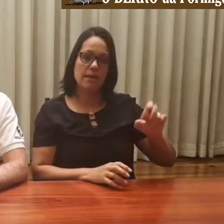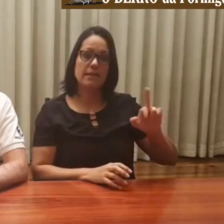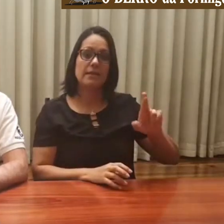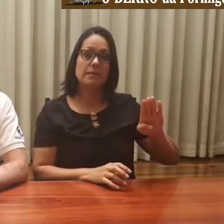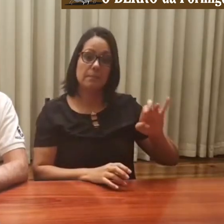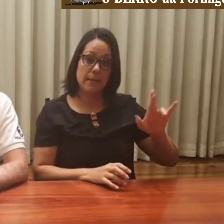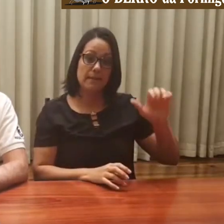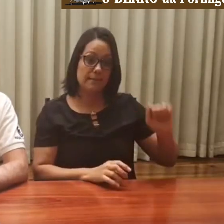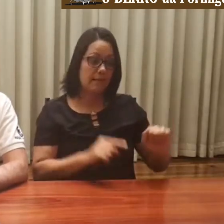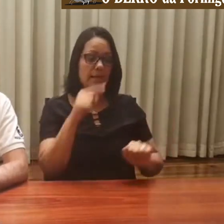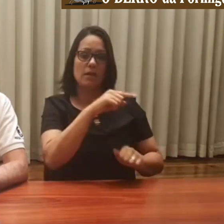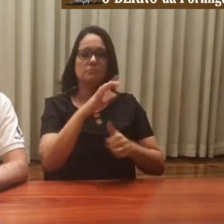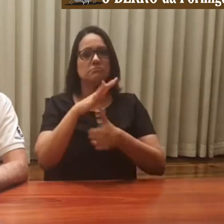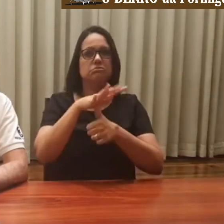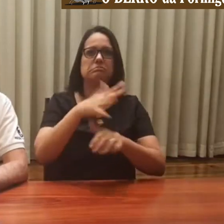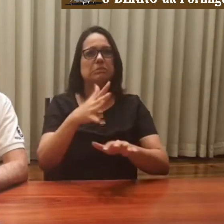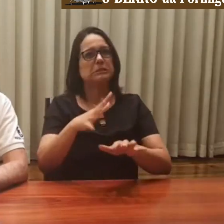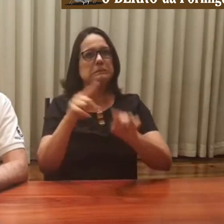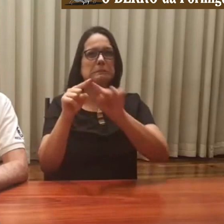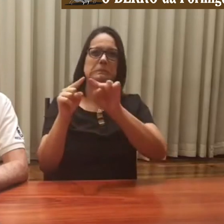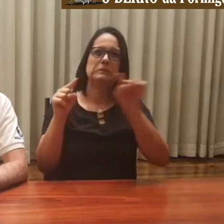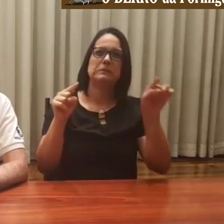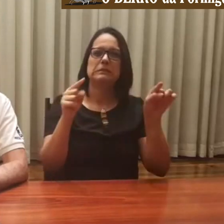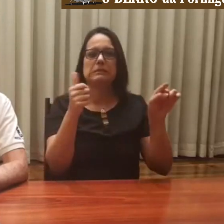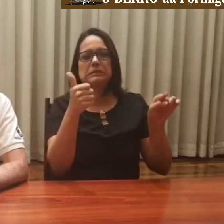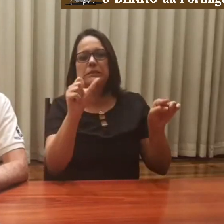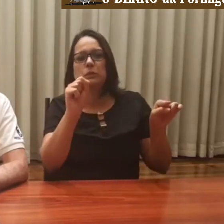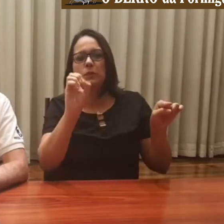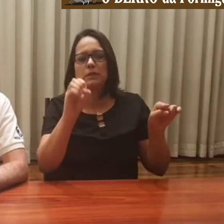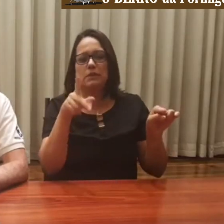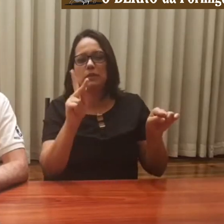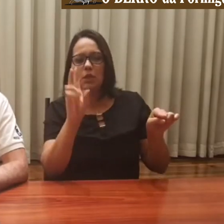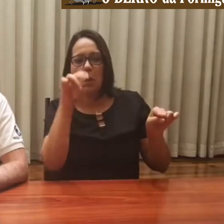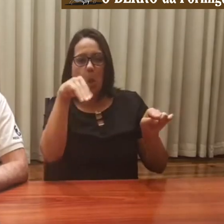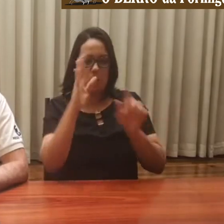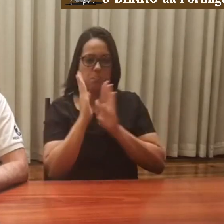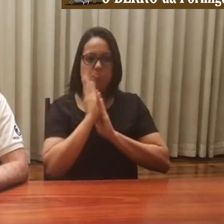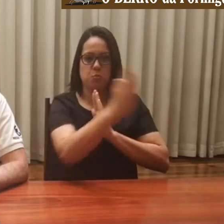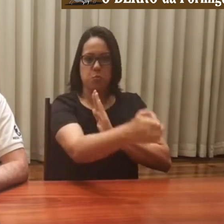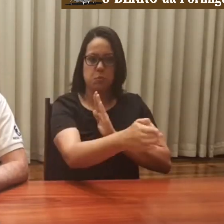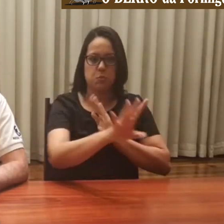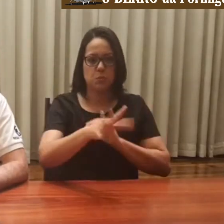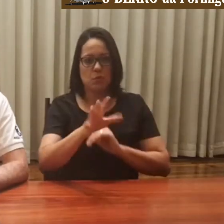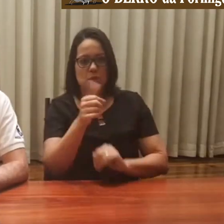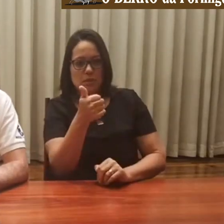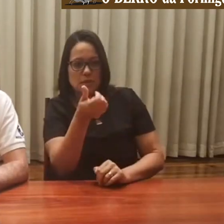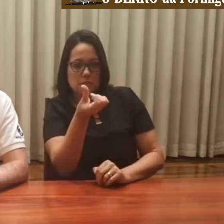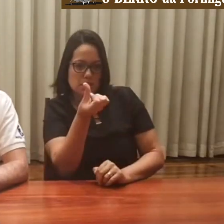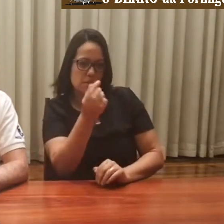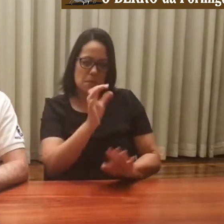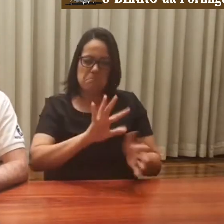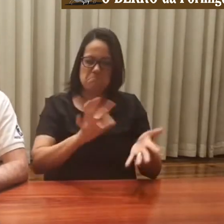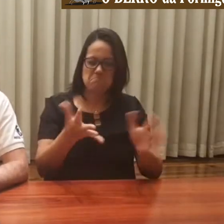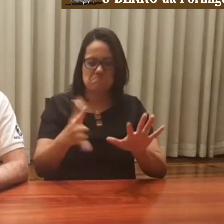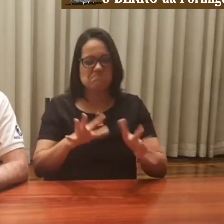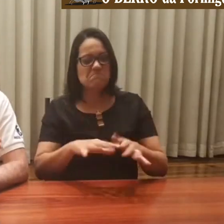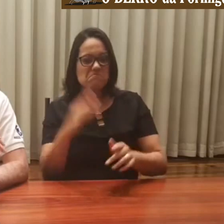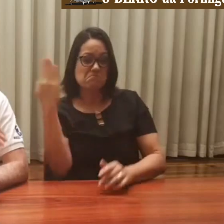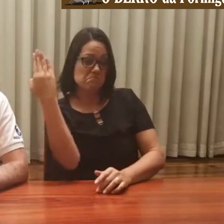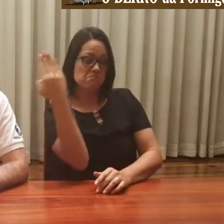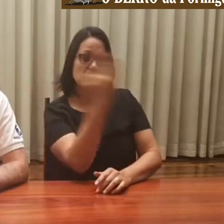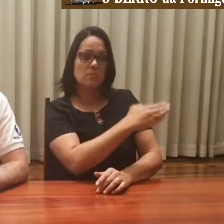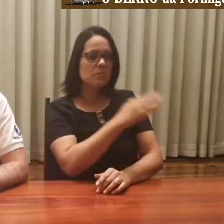Paulista, deve dar ali uns 180 quilômetros, linha reta, talvez 160. 160. É por aí. Né? Olha,